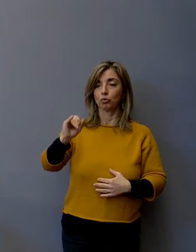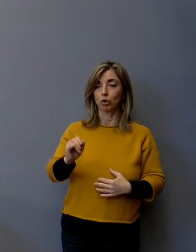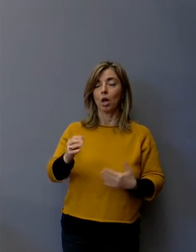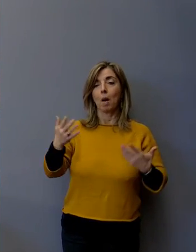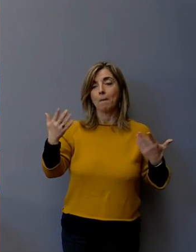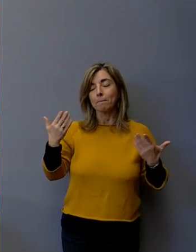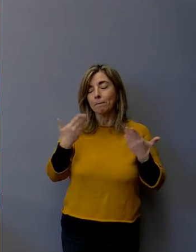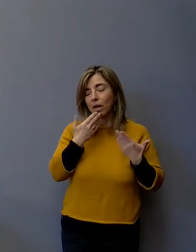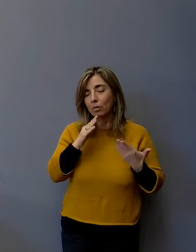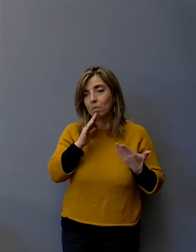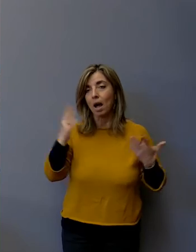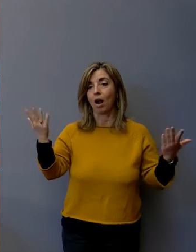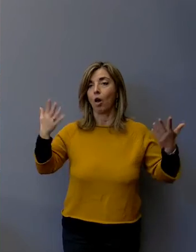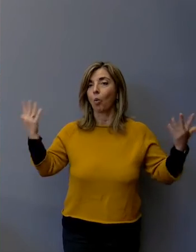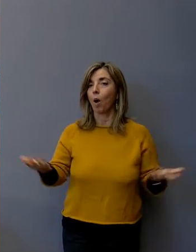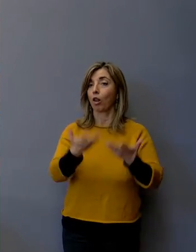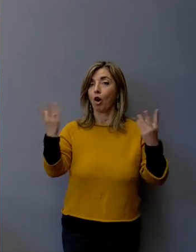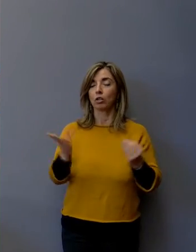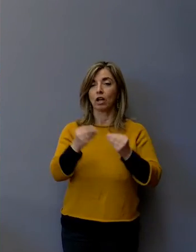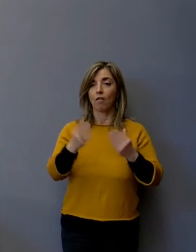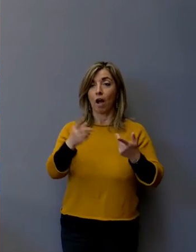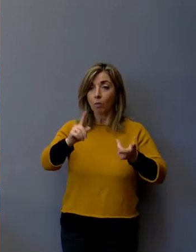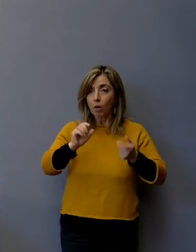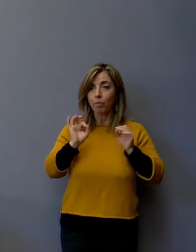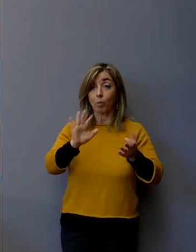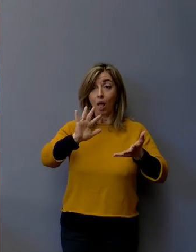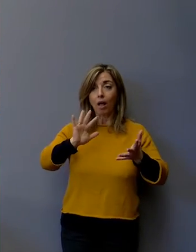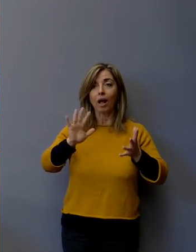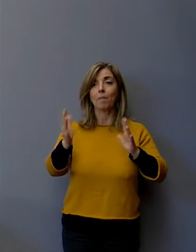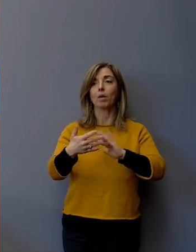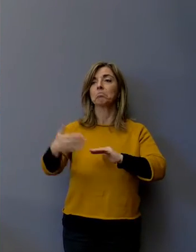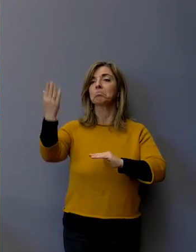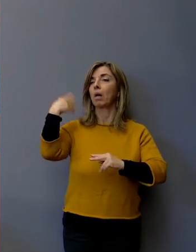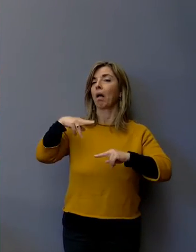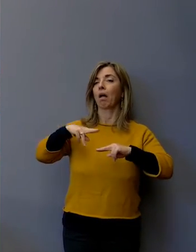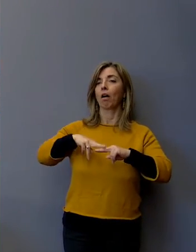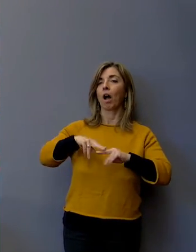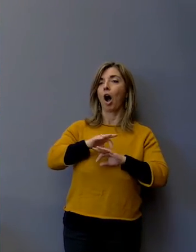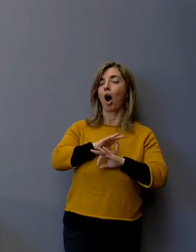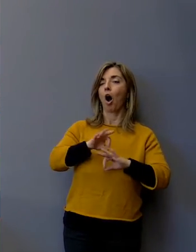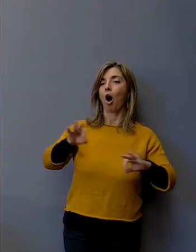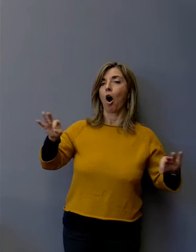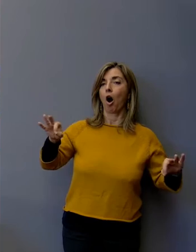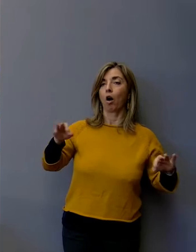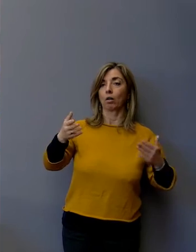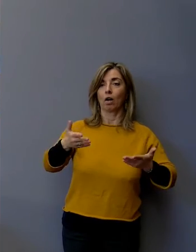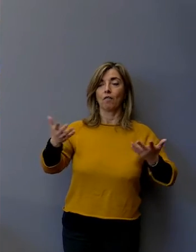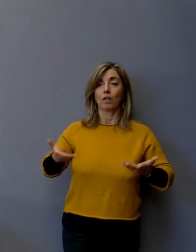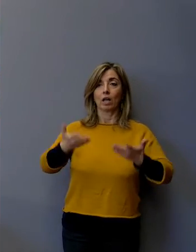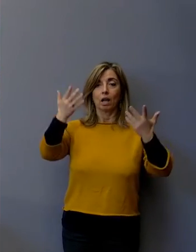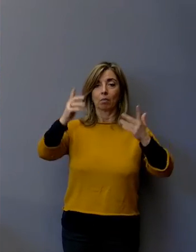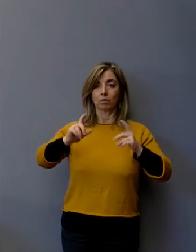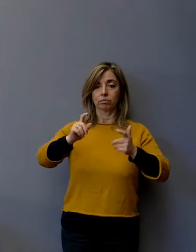non aver fatto niente una decrescita permanente o una morte 30 a partire